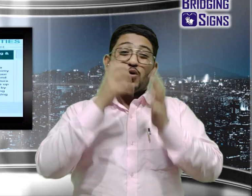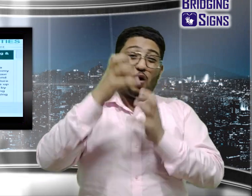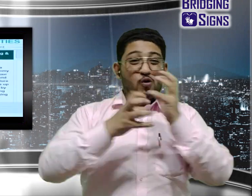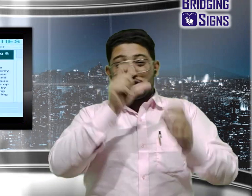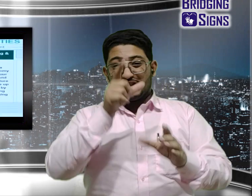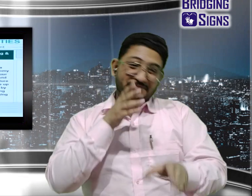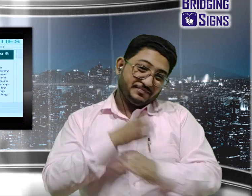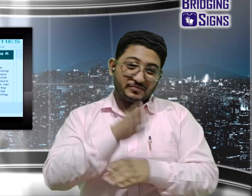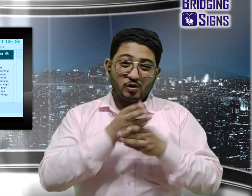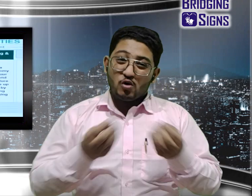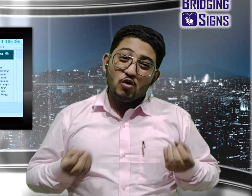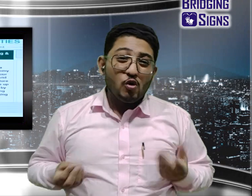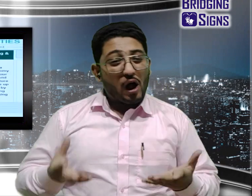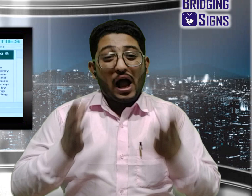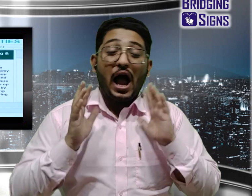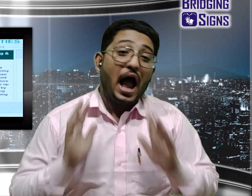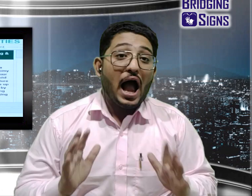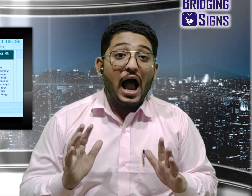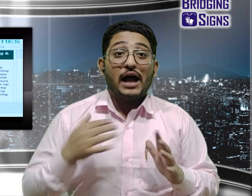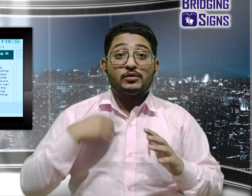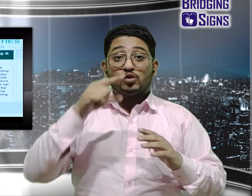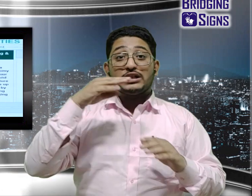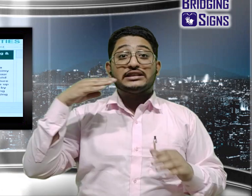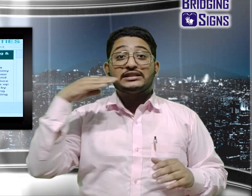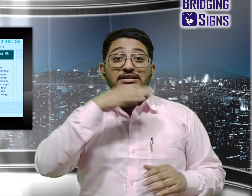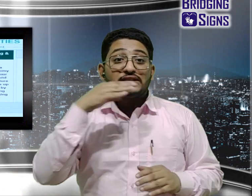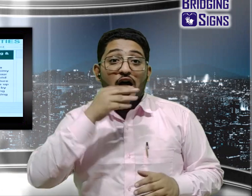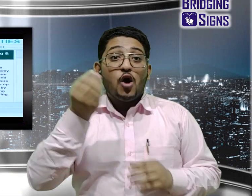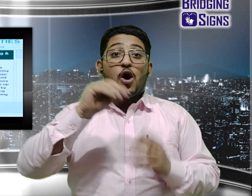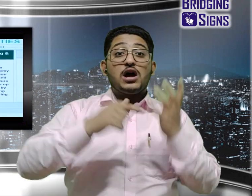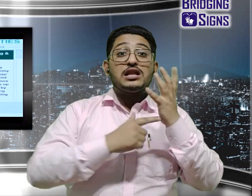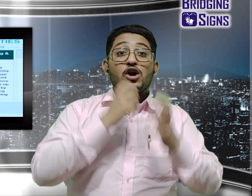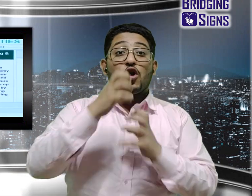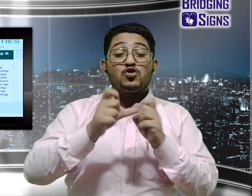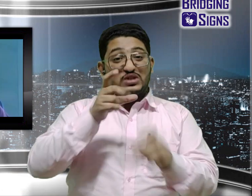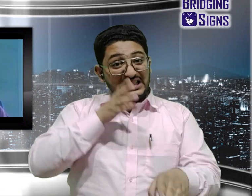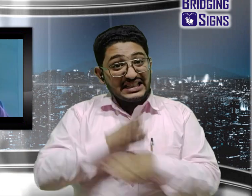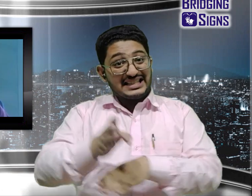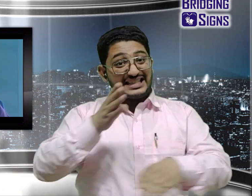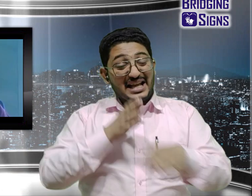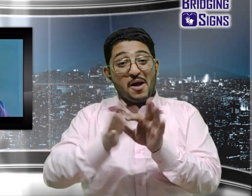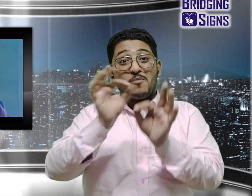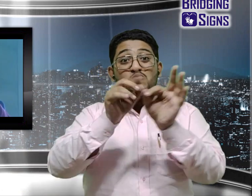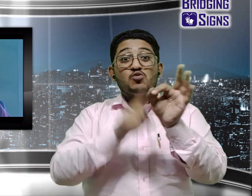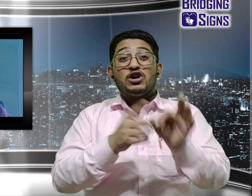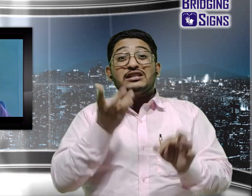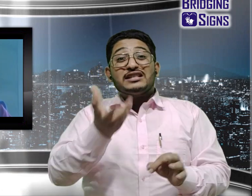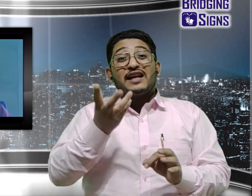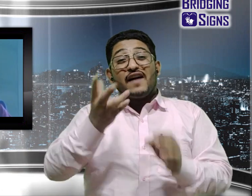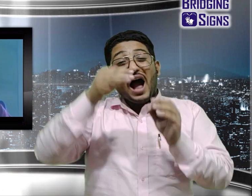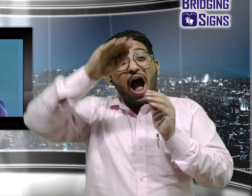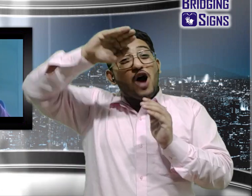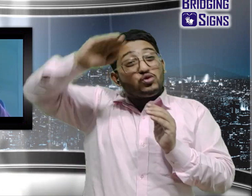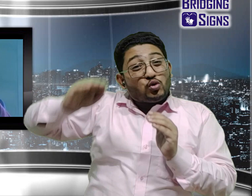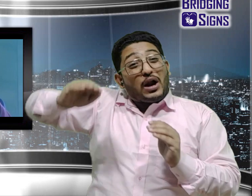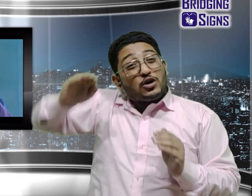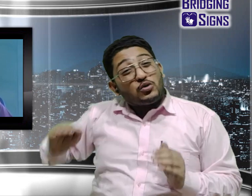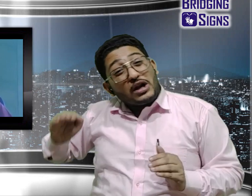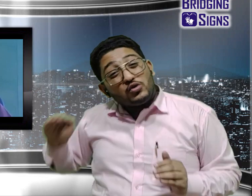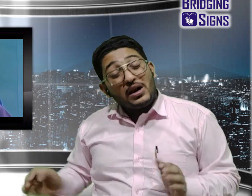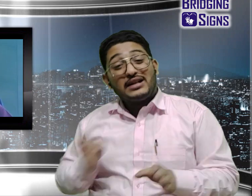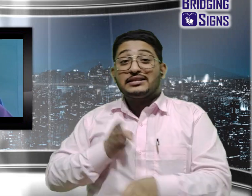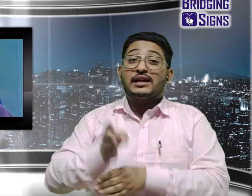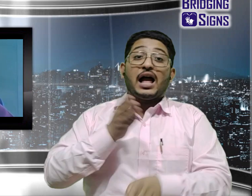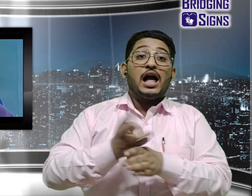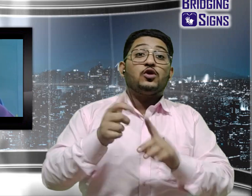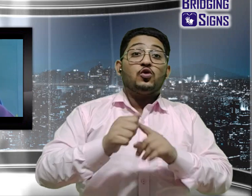इकोनॉमी की तरफ ट्रांजिशन करना है तो हमें साइंस और टेक्नोलॉजी एजुकेशन को एम्ब्रेस करना है एट द यंगेस्ट लेवल।